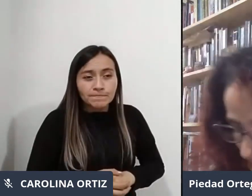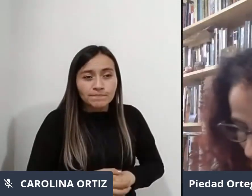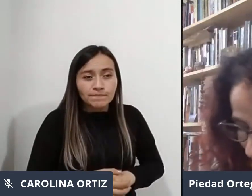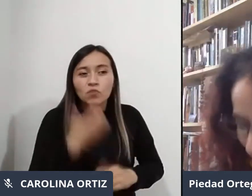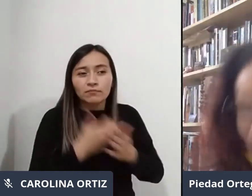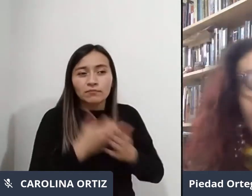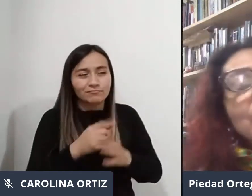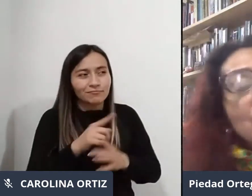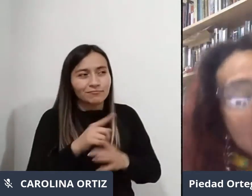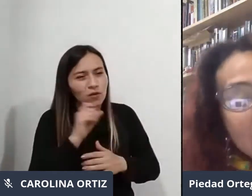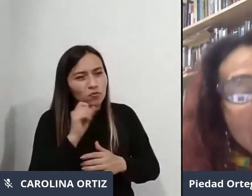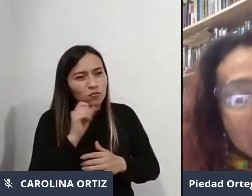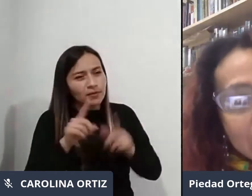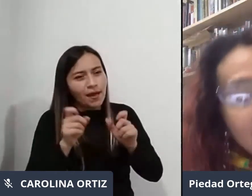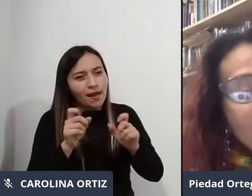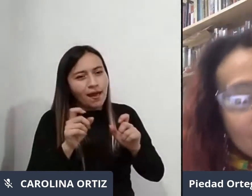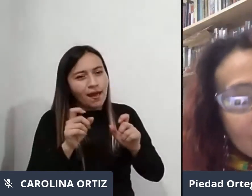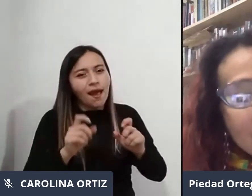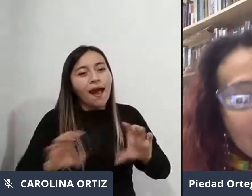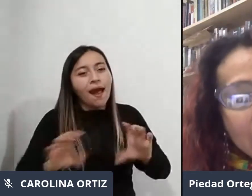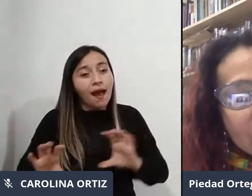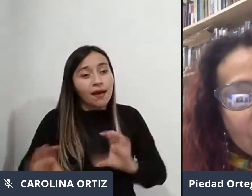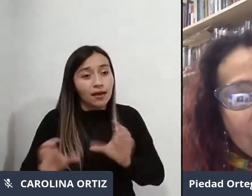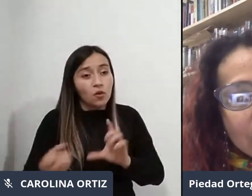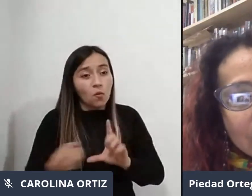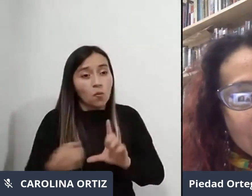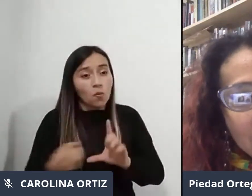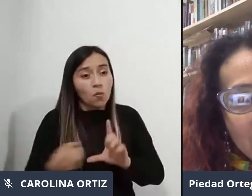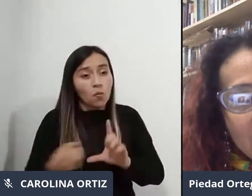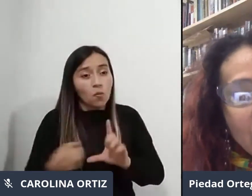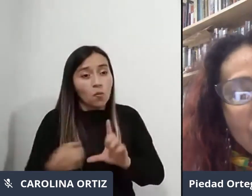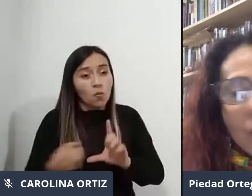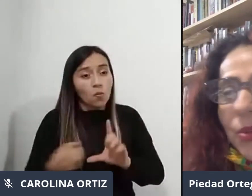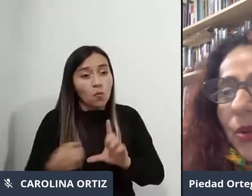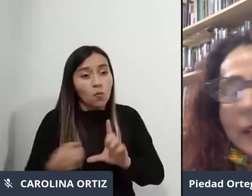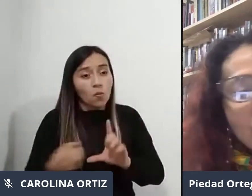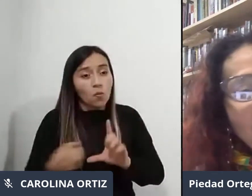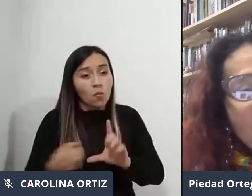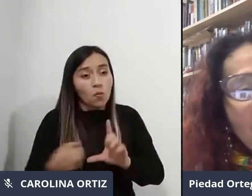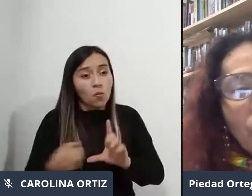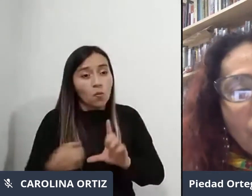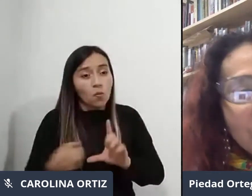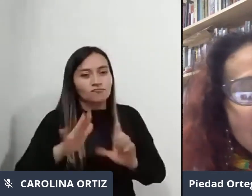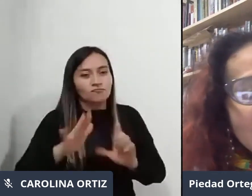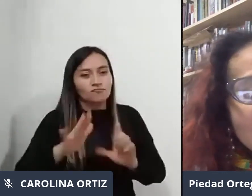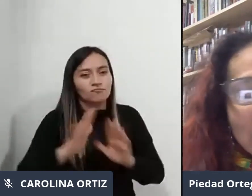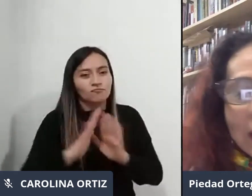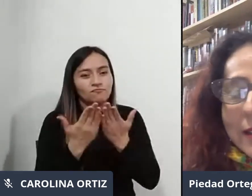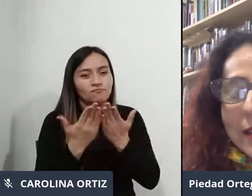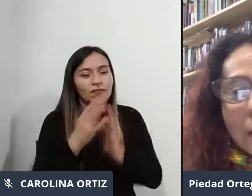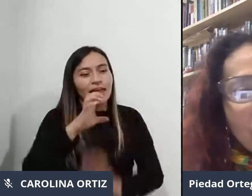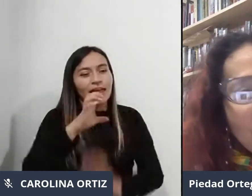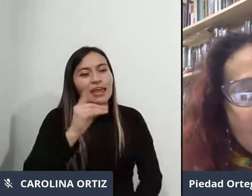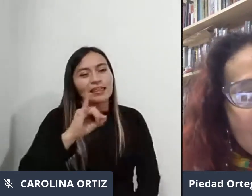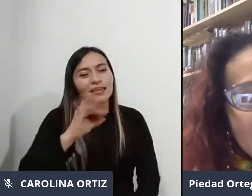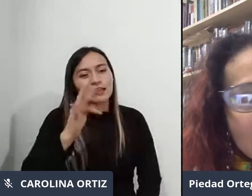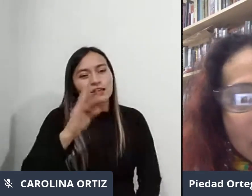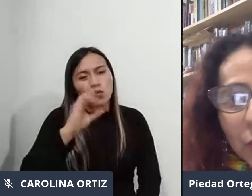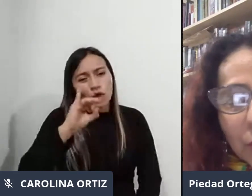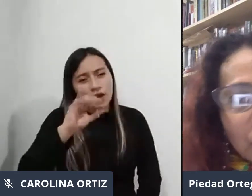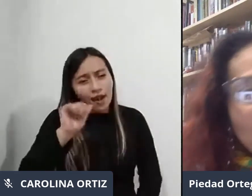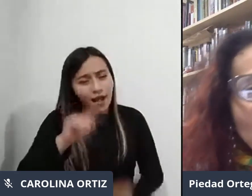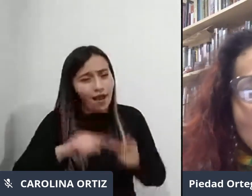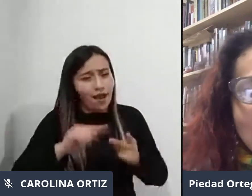popular, claro, ahí tenemos a la editorial Desde Abajo y a un colectivo de jóvenes, está la Murga